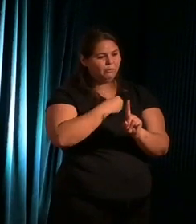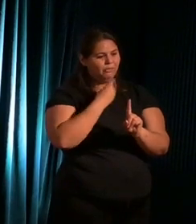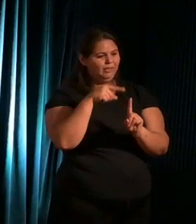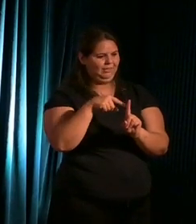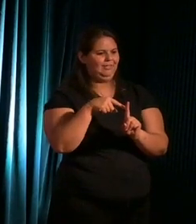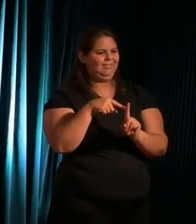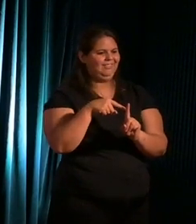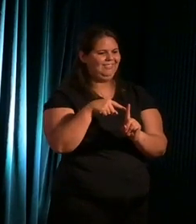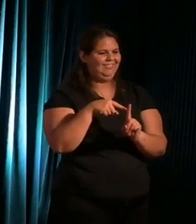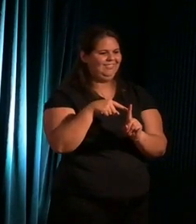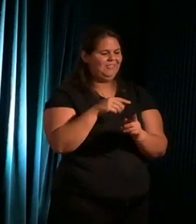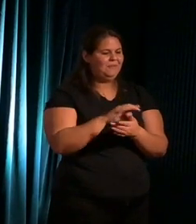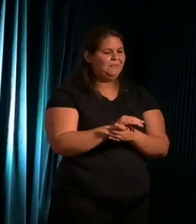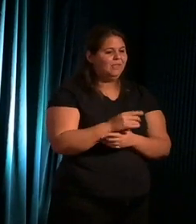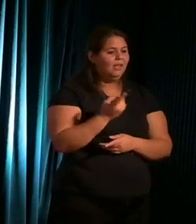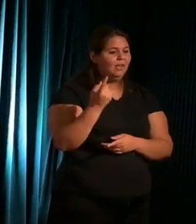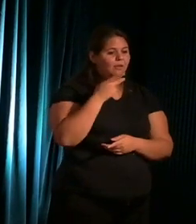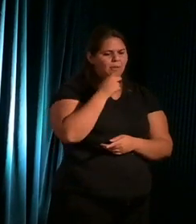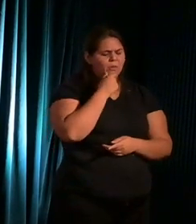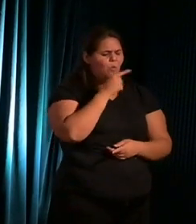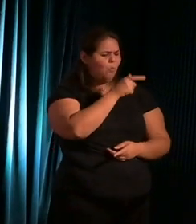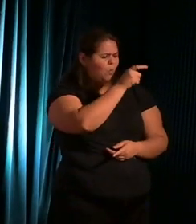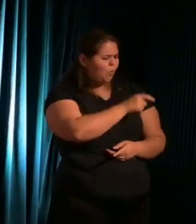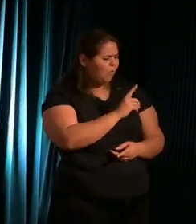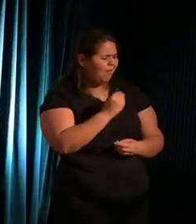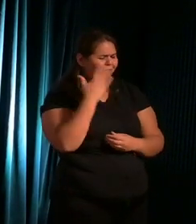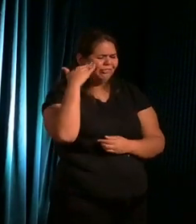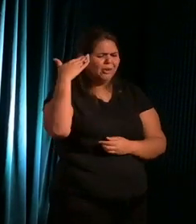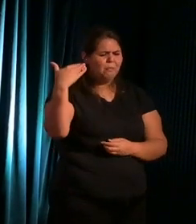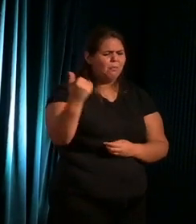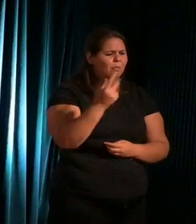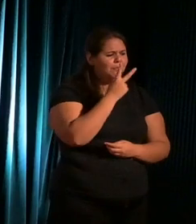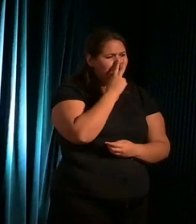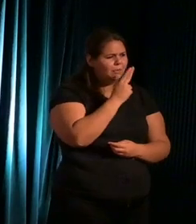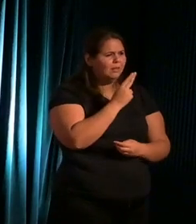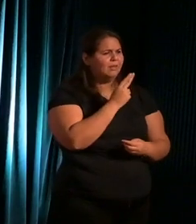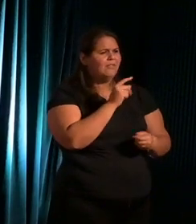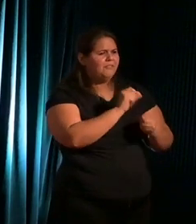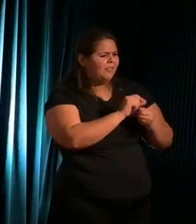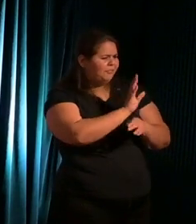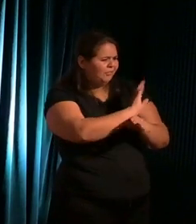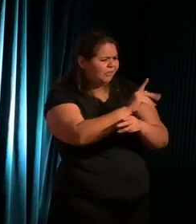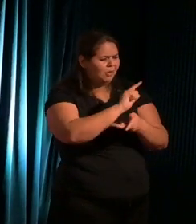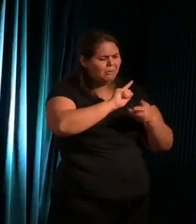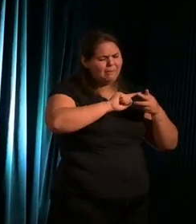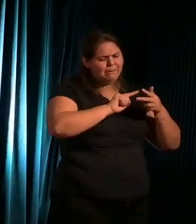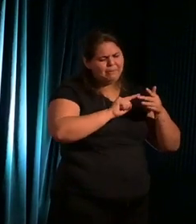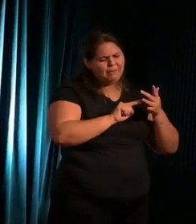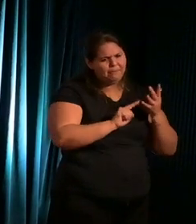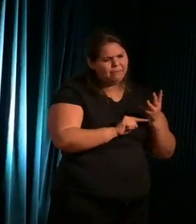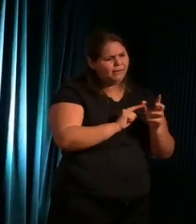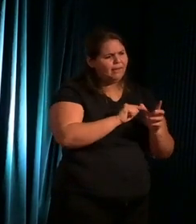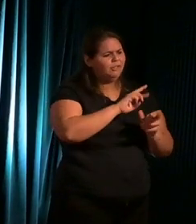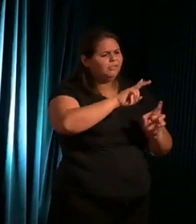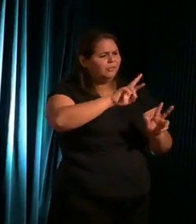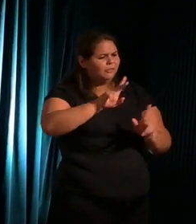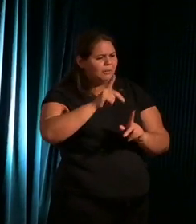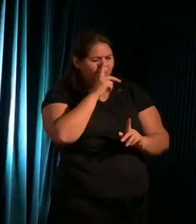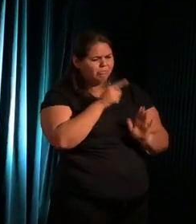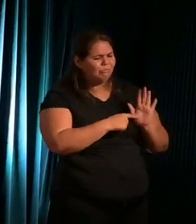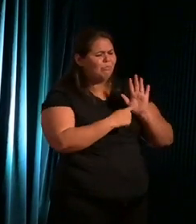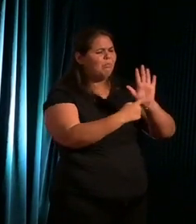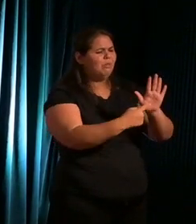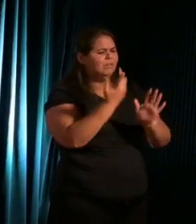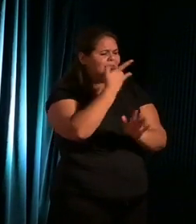dizia, Idrissa Dragô, grande cineasta de Burkina Faso, que fez tal filme, tal filme, tal filme, enaltecendo as